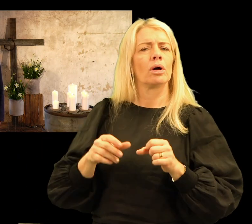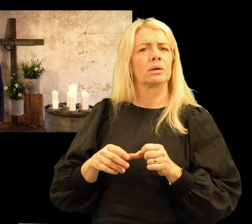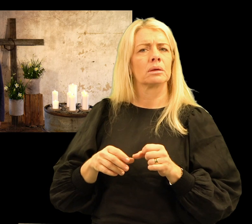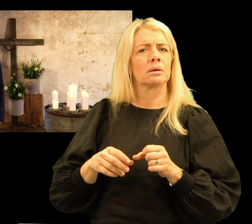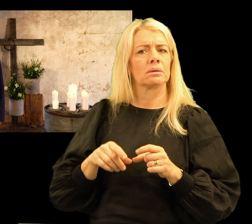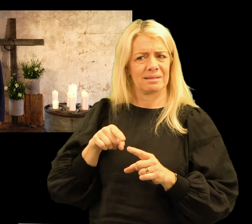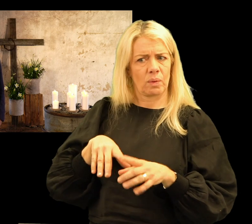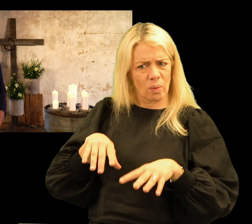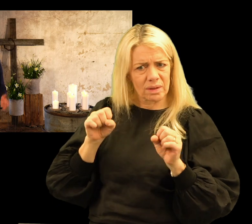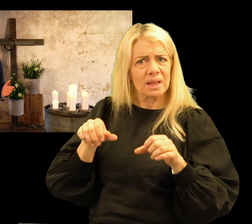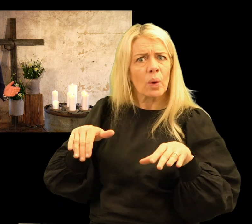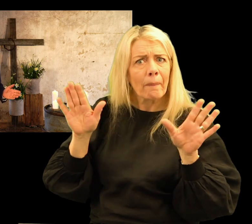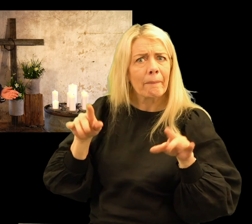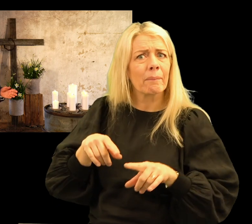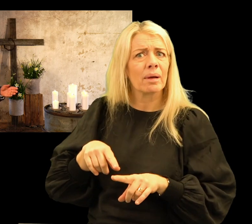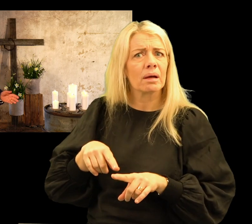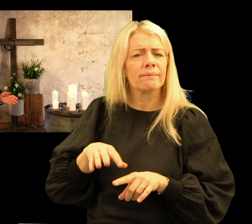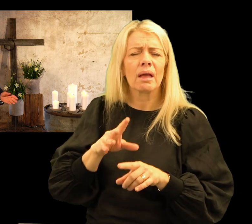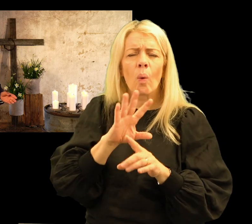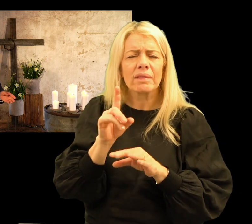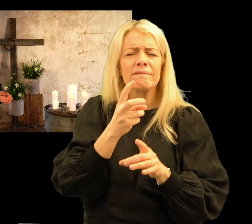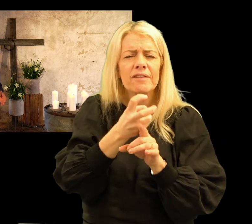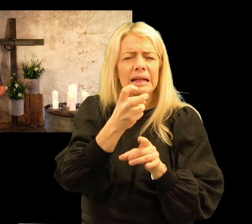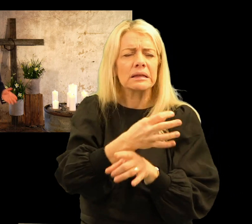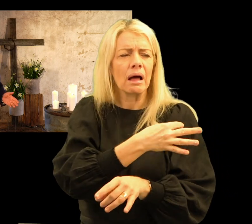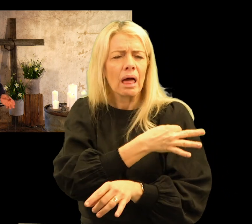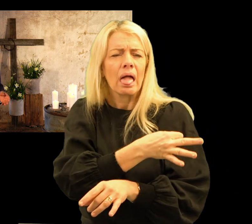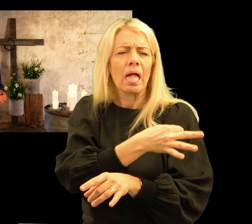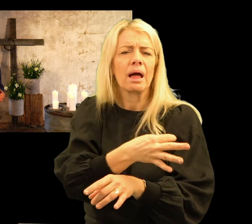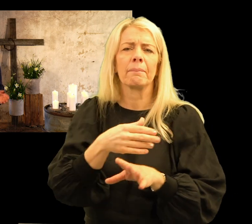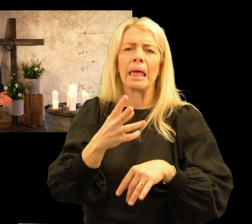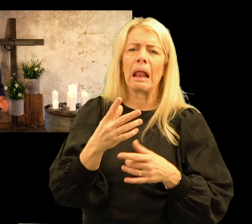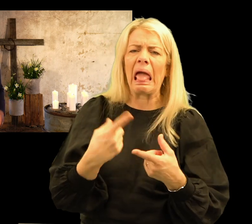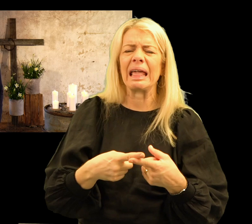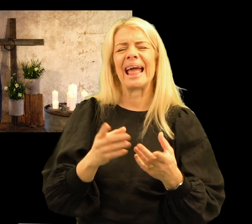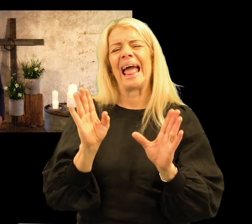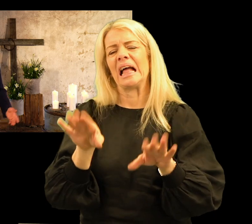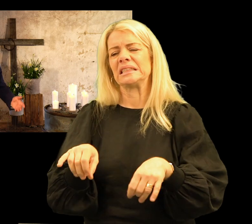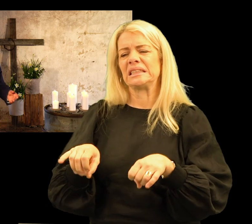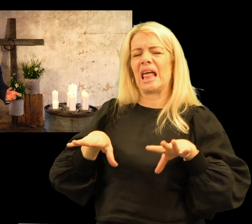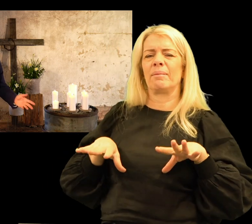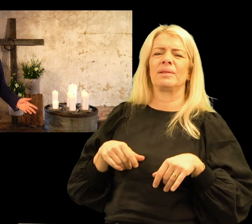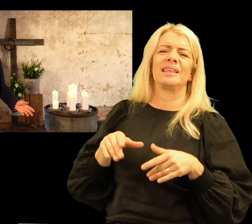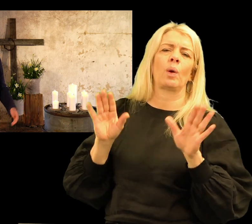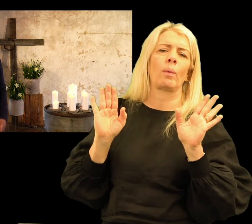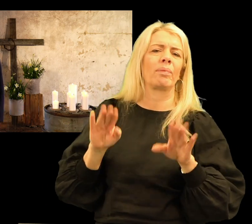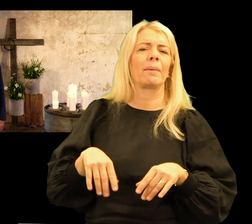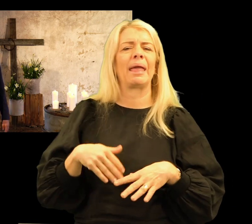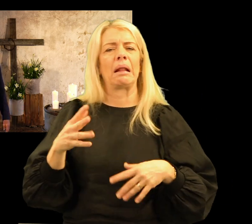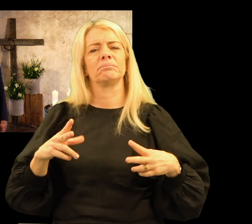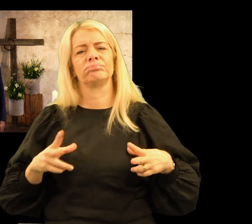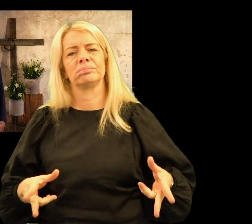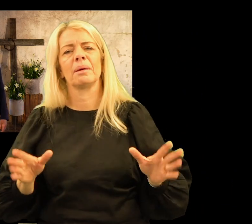Jesus. Vi frestas hela tiden att tro att det vore bättre och framförallt enklare att ge efter och släppa